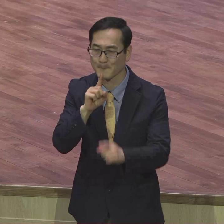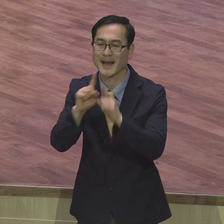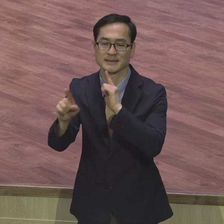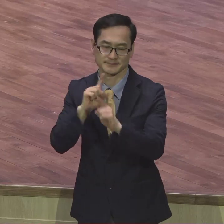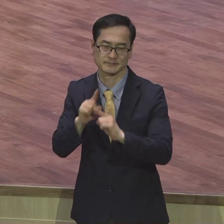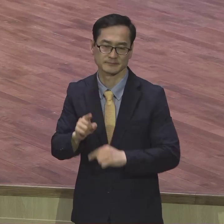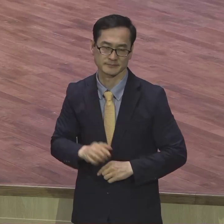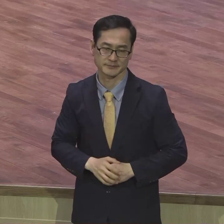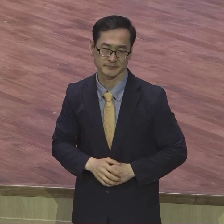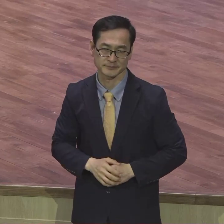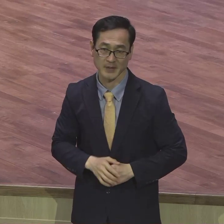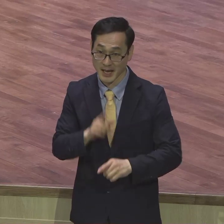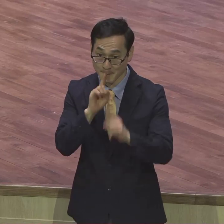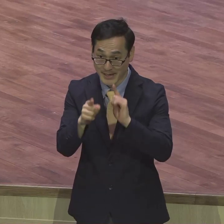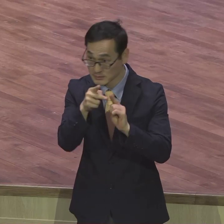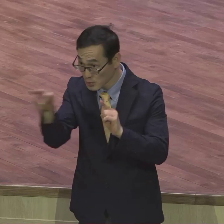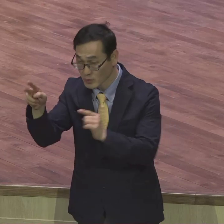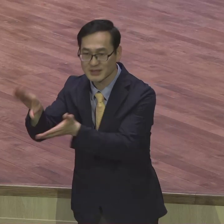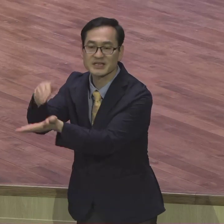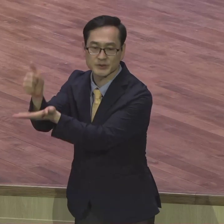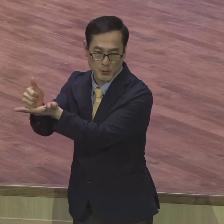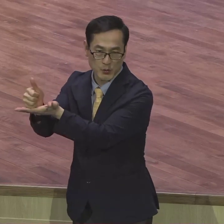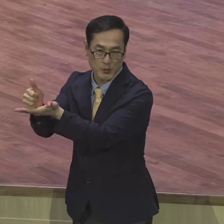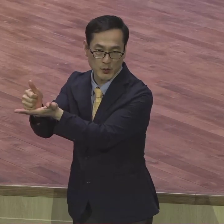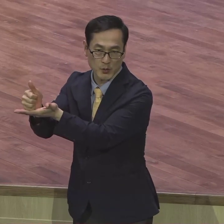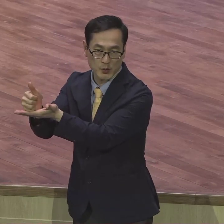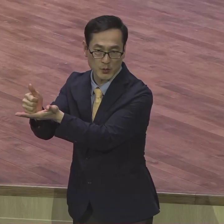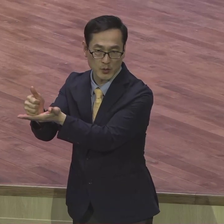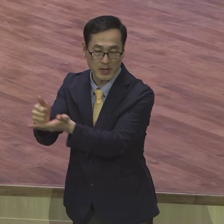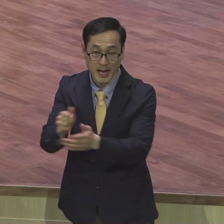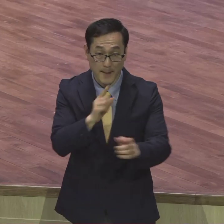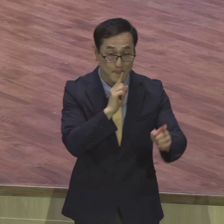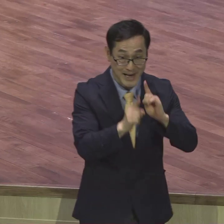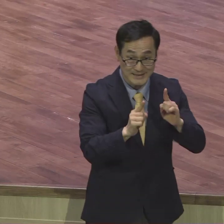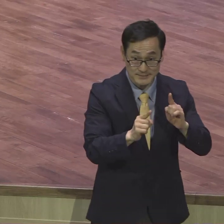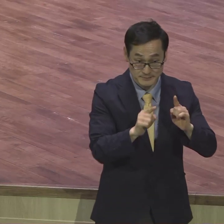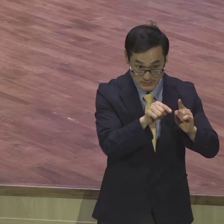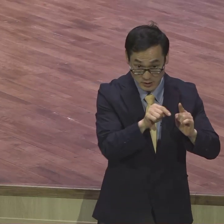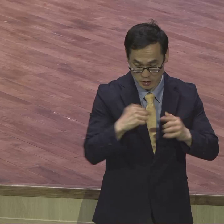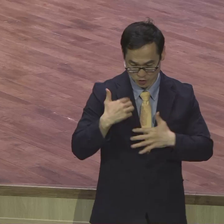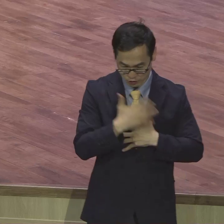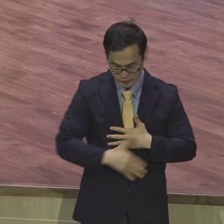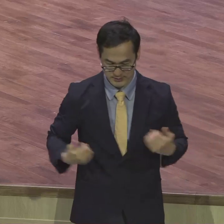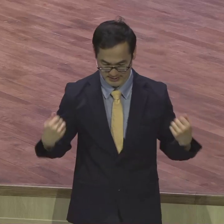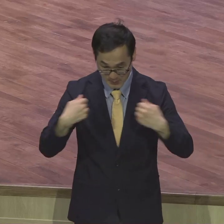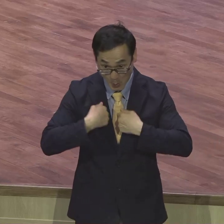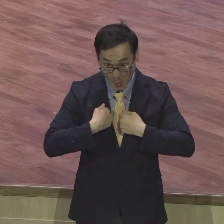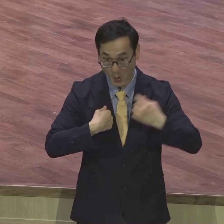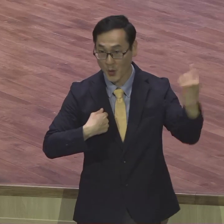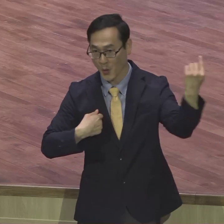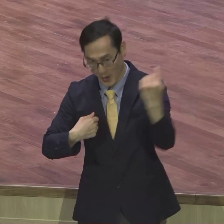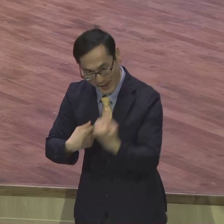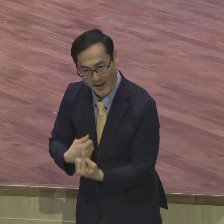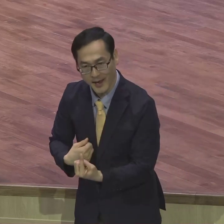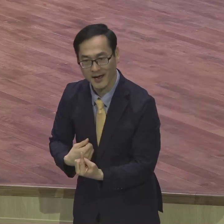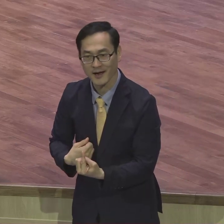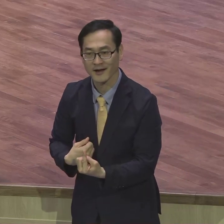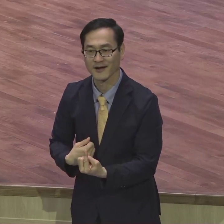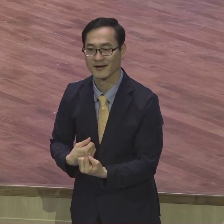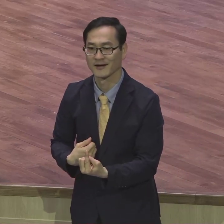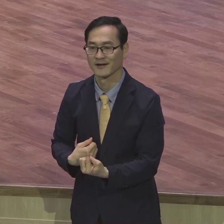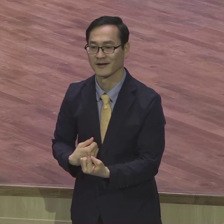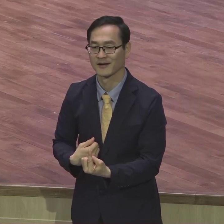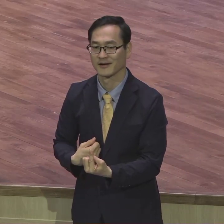말씀이에요. 말씀이 그리스도요. 아멘. 말씀이 육신이 돼요. 내가 진리요. 생명이니 예수